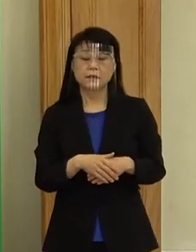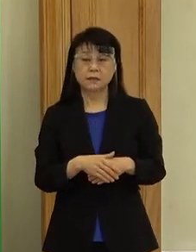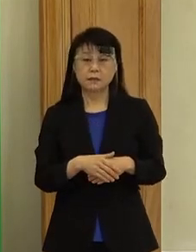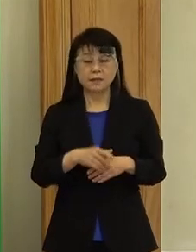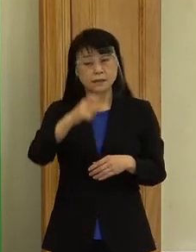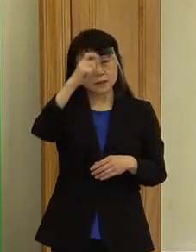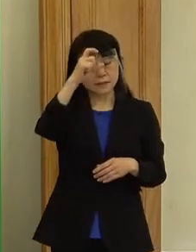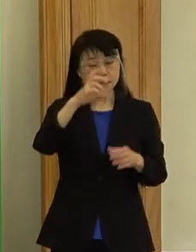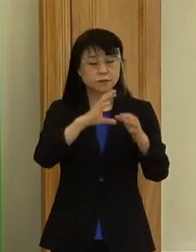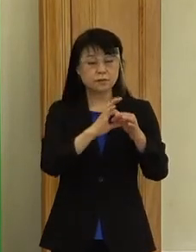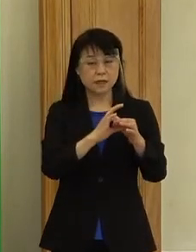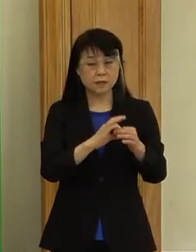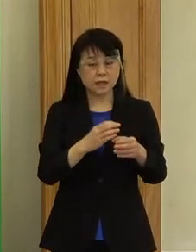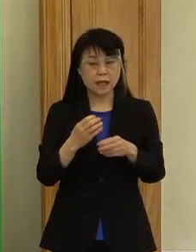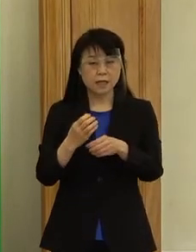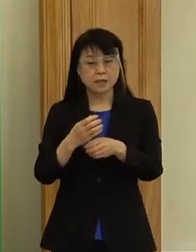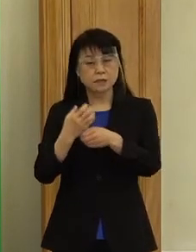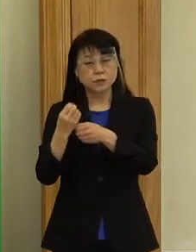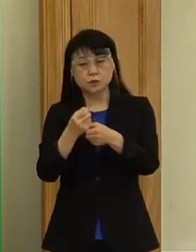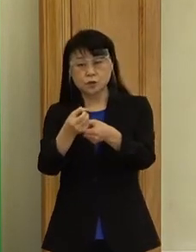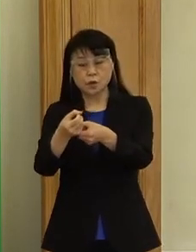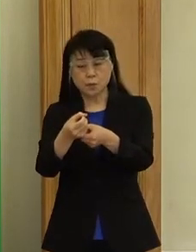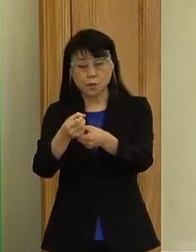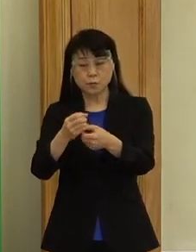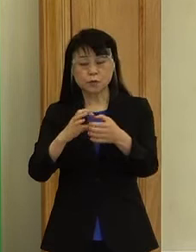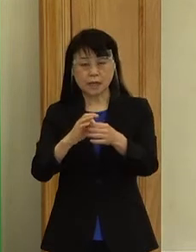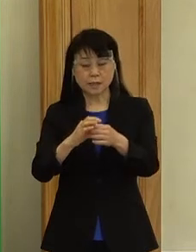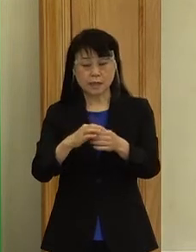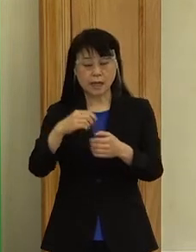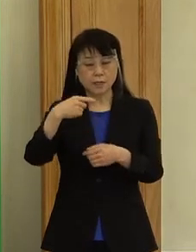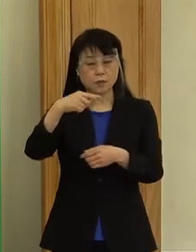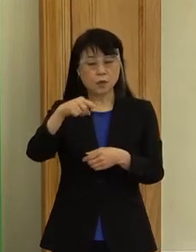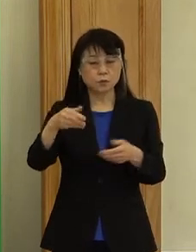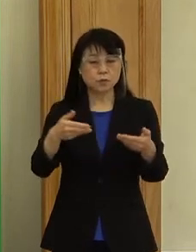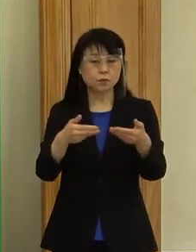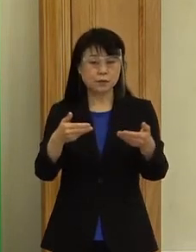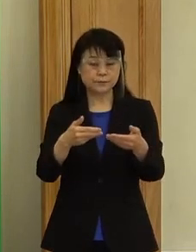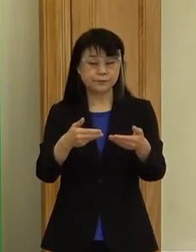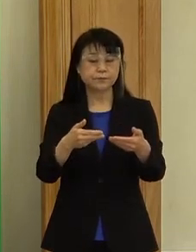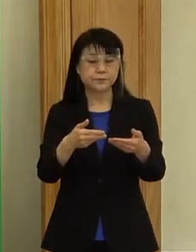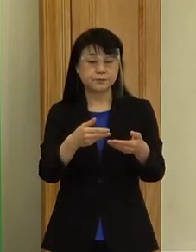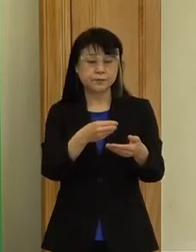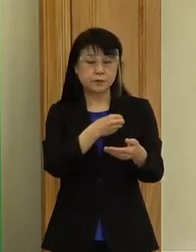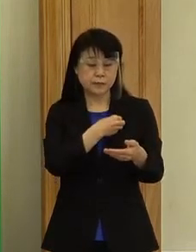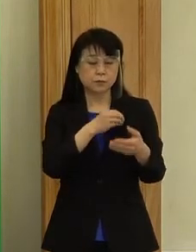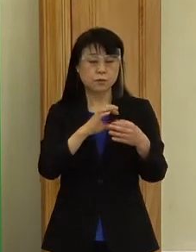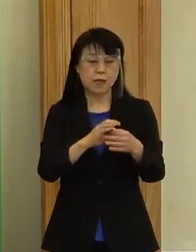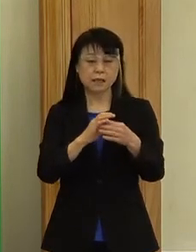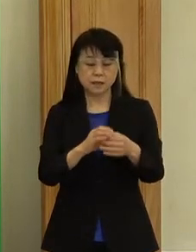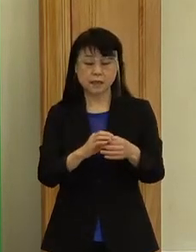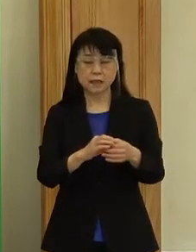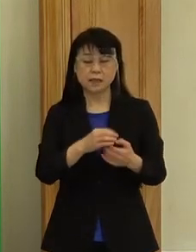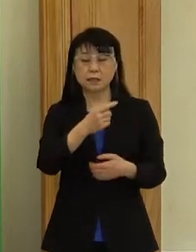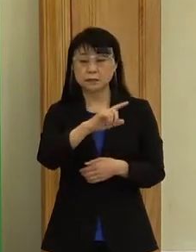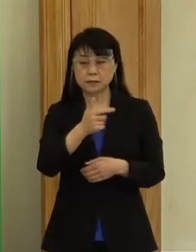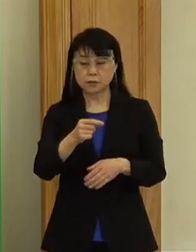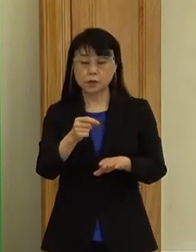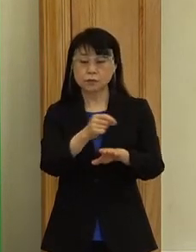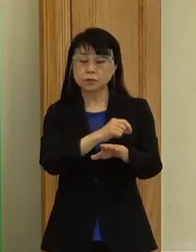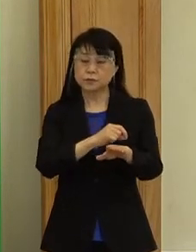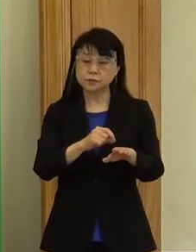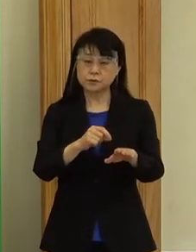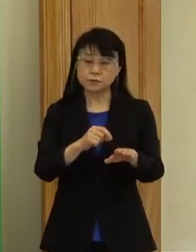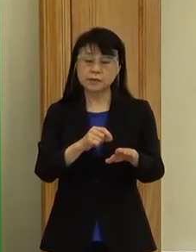警察の関係、消防の関係、あるいは教職員の関係などなど、特定 の、まあ、